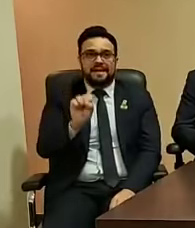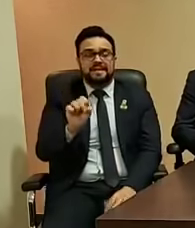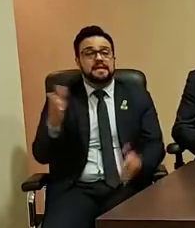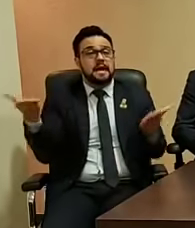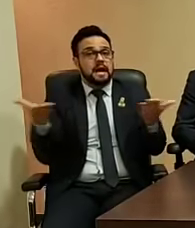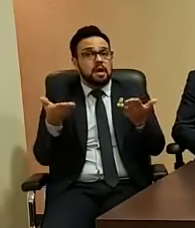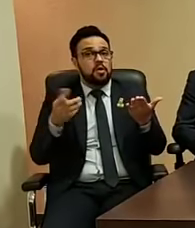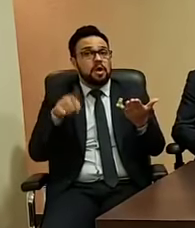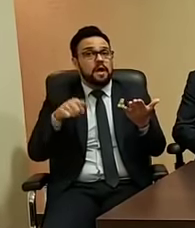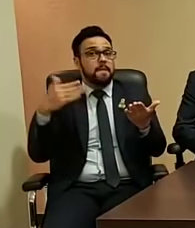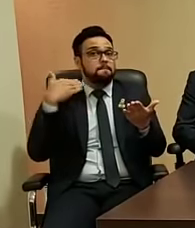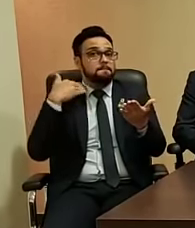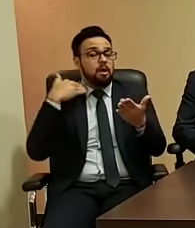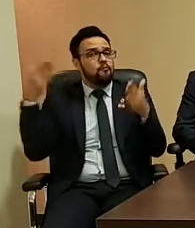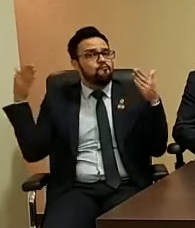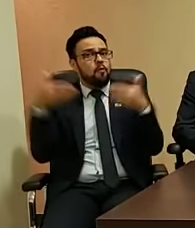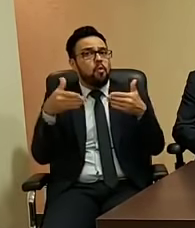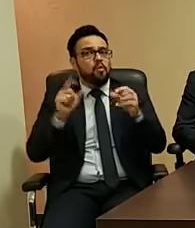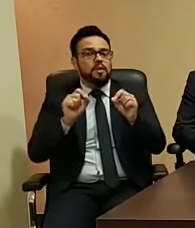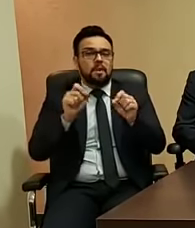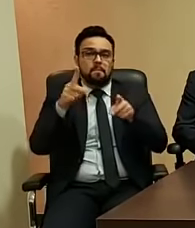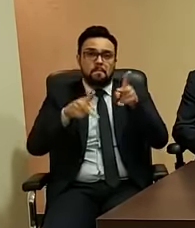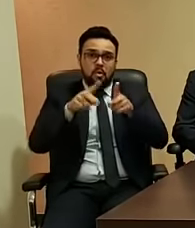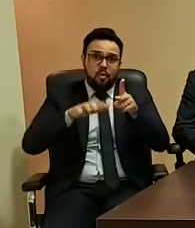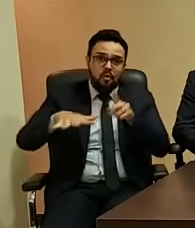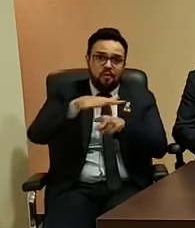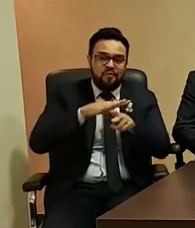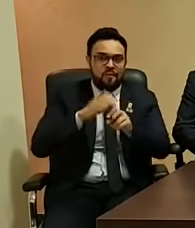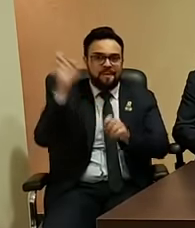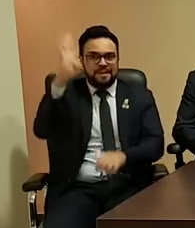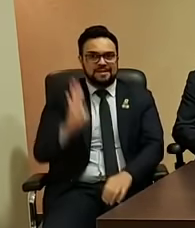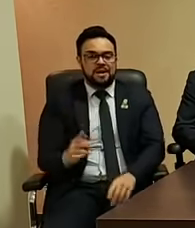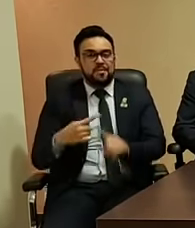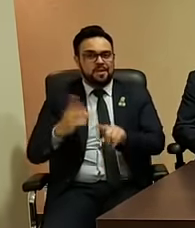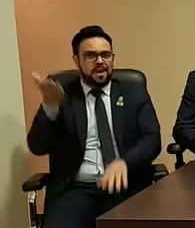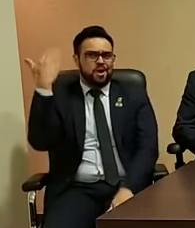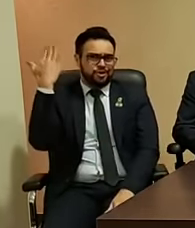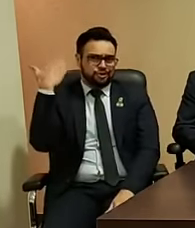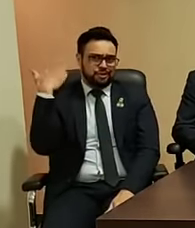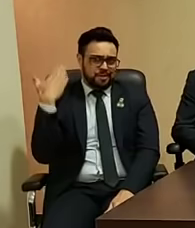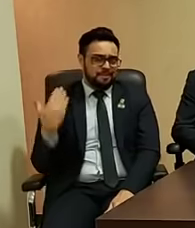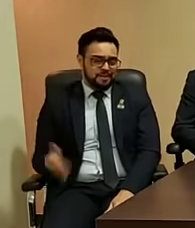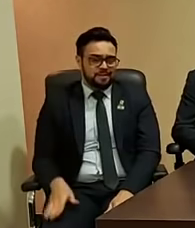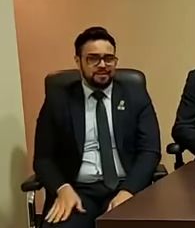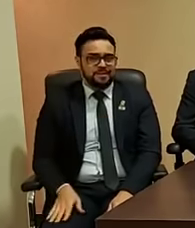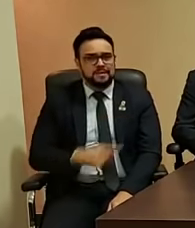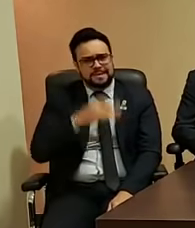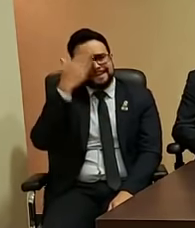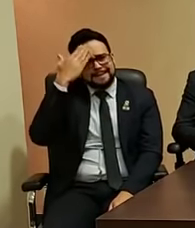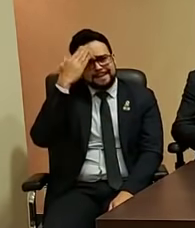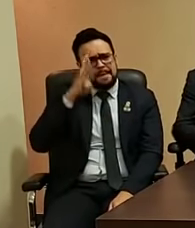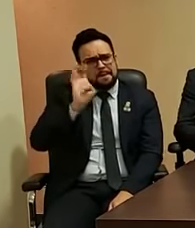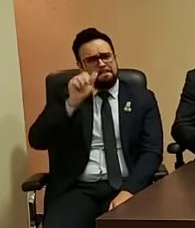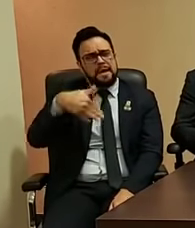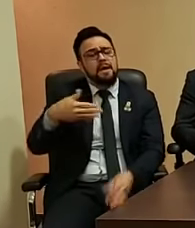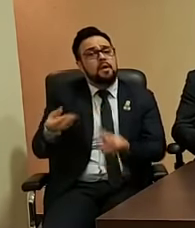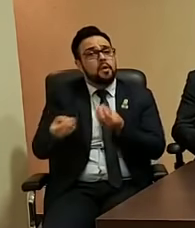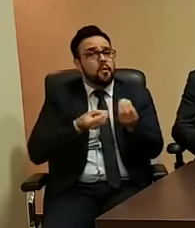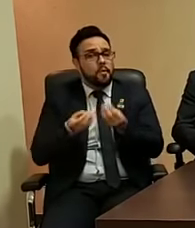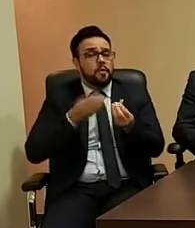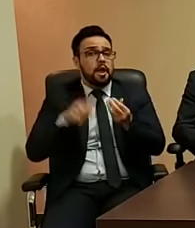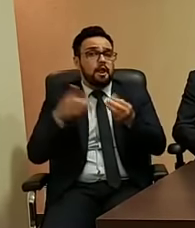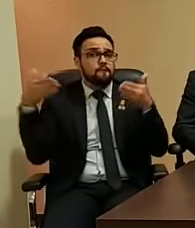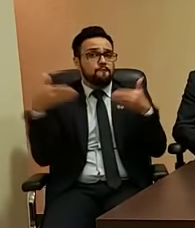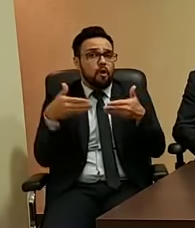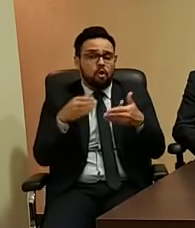ser um banco focado no povo brasileiro. O banco antigamente, até então nos governos anteriores, o senhor sabe muito bem como é que era